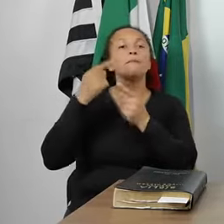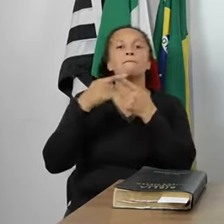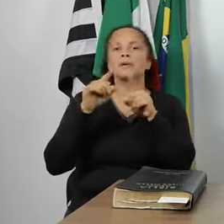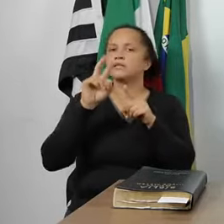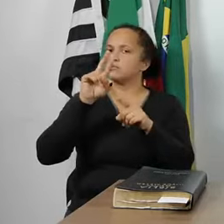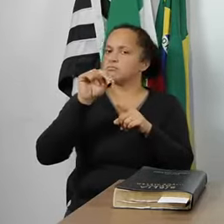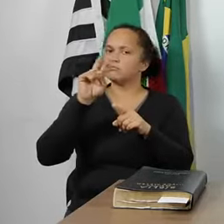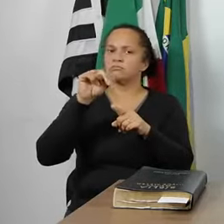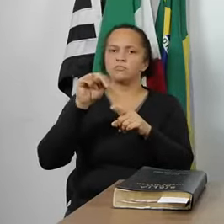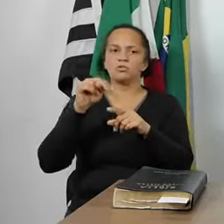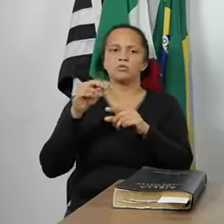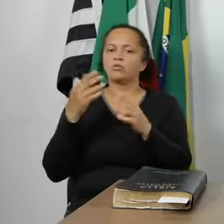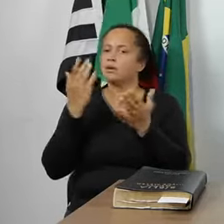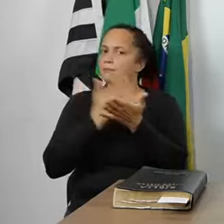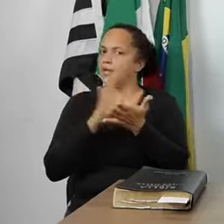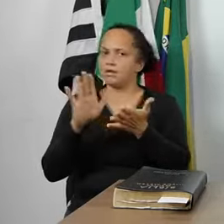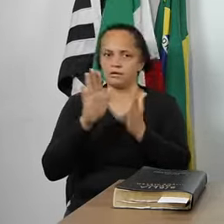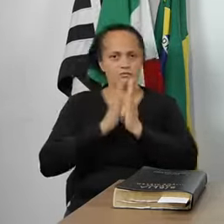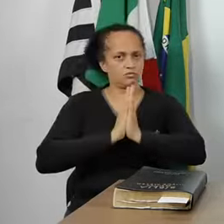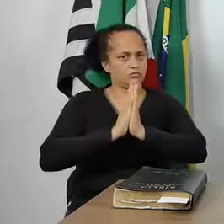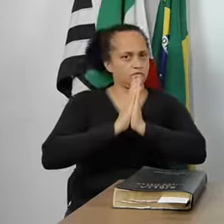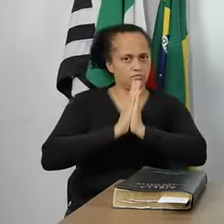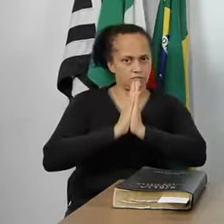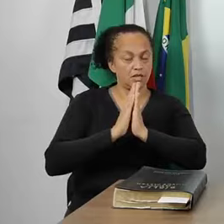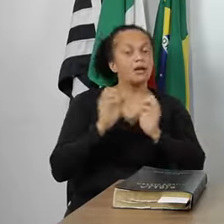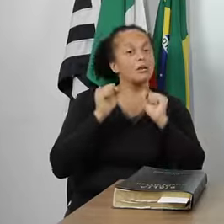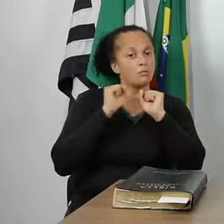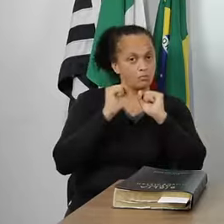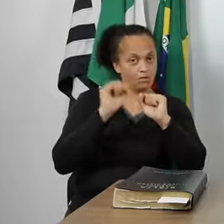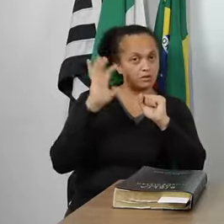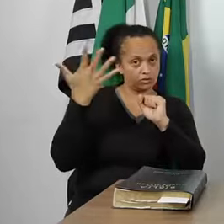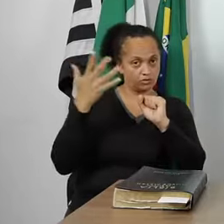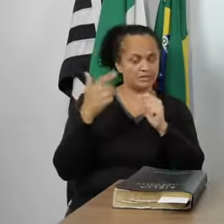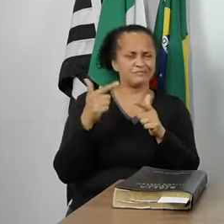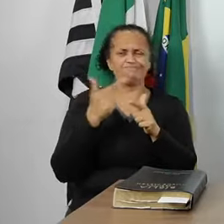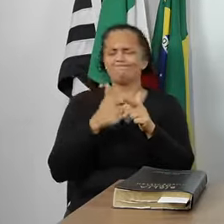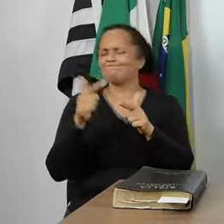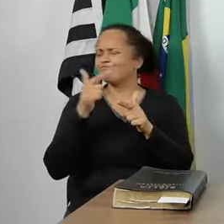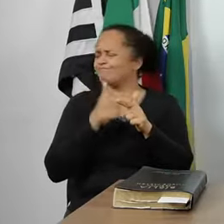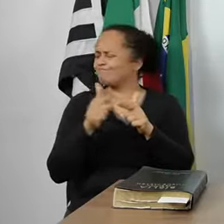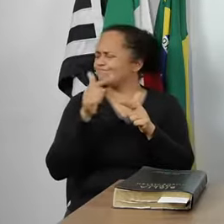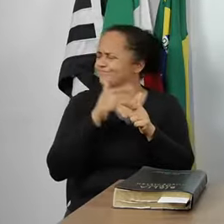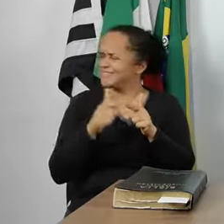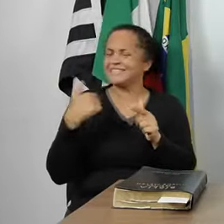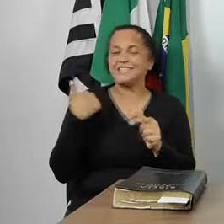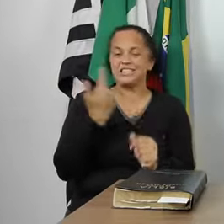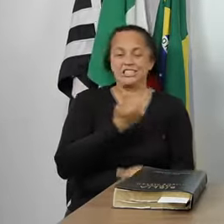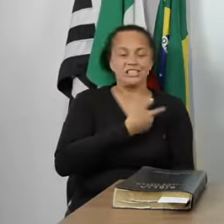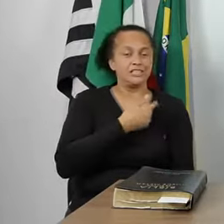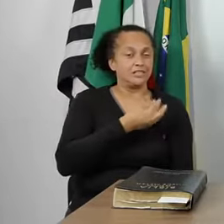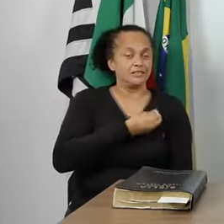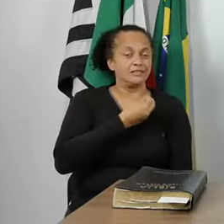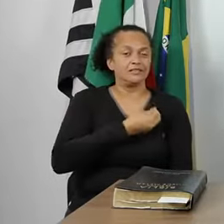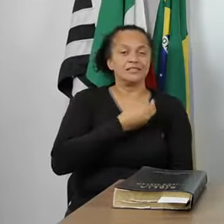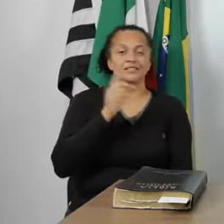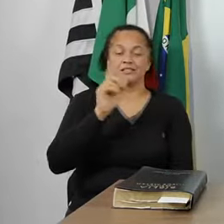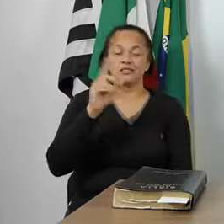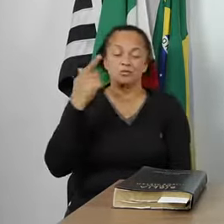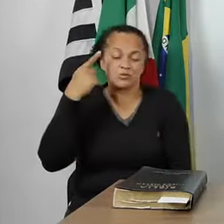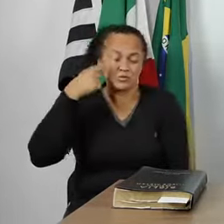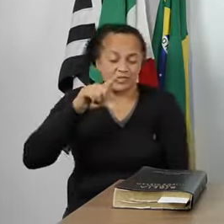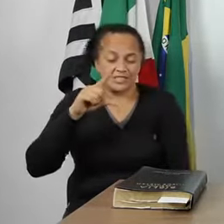oração. A gente pode ter momentos difíceis nas nossas vidas que a gente nem consiga orar, mas só o fato de você